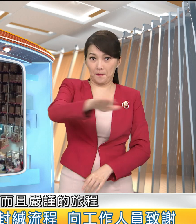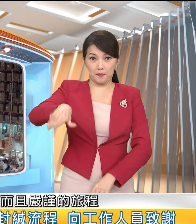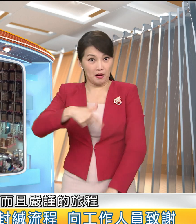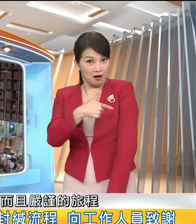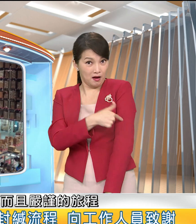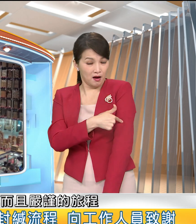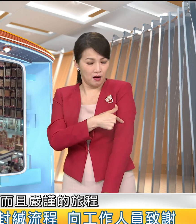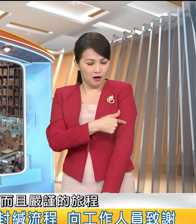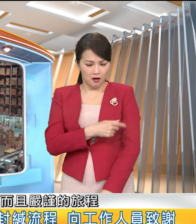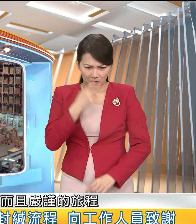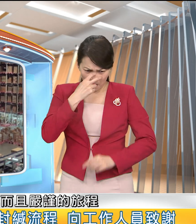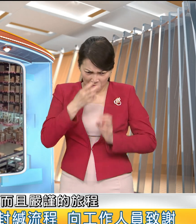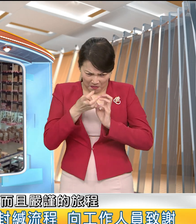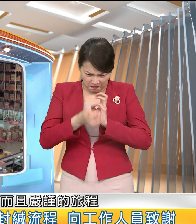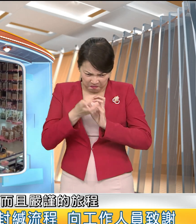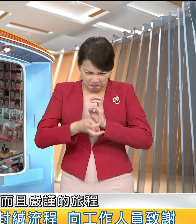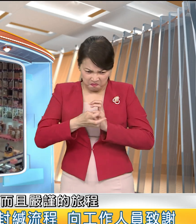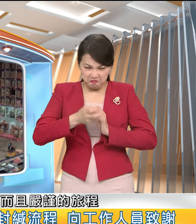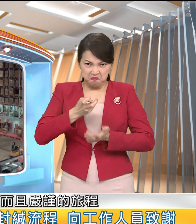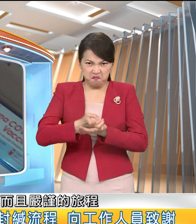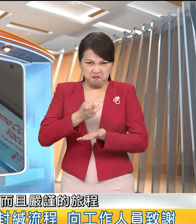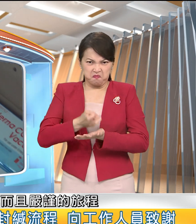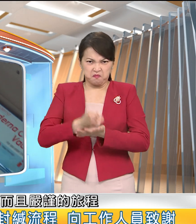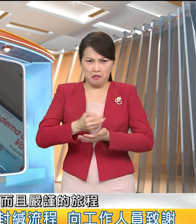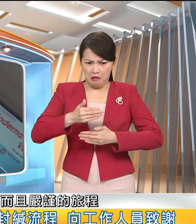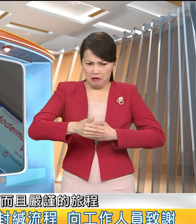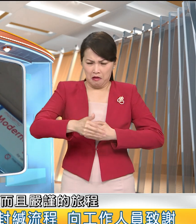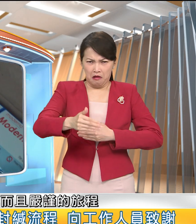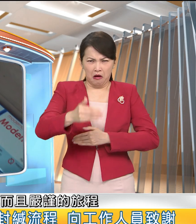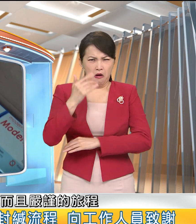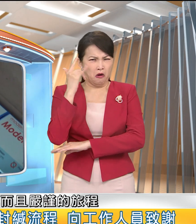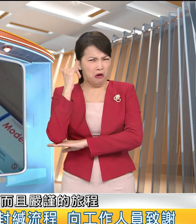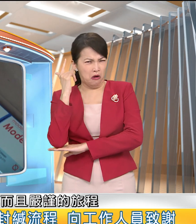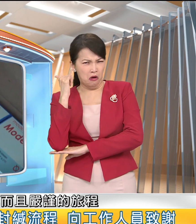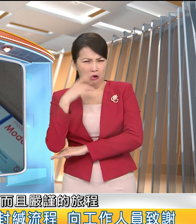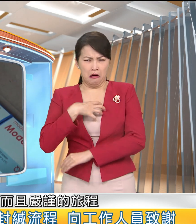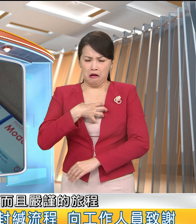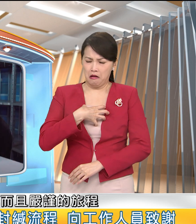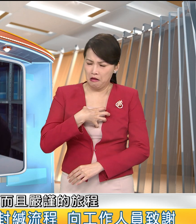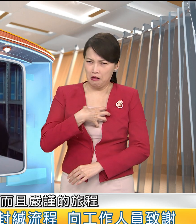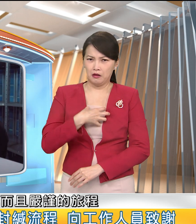一段非常漫长而且严谨的旅程。